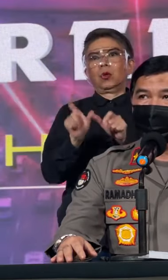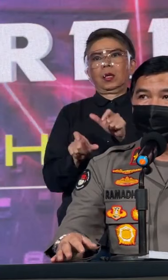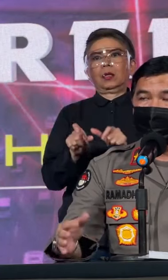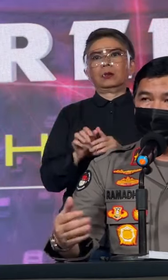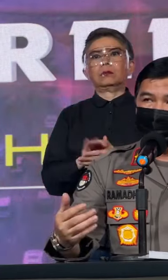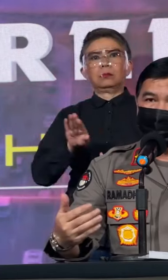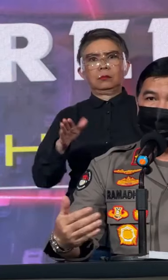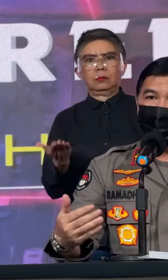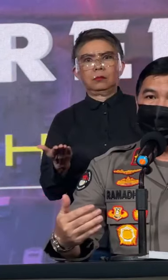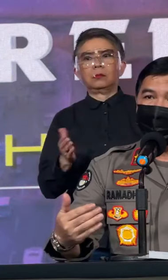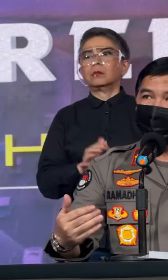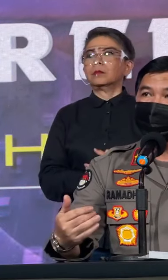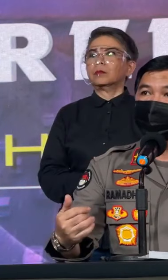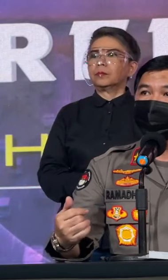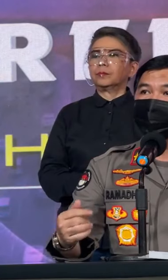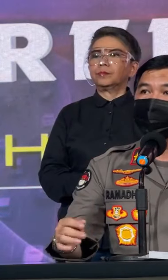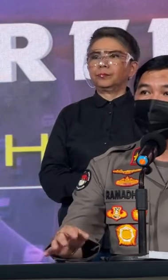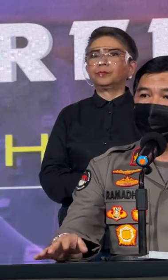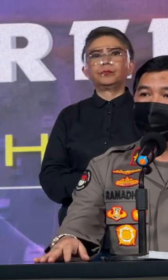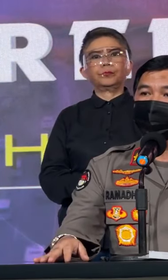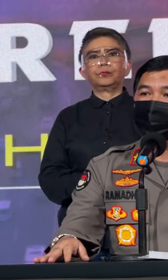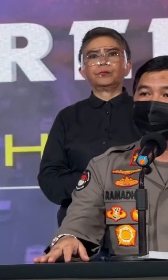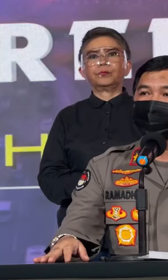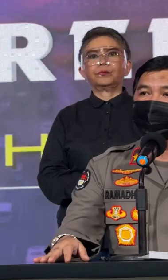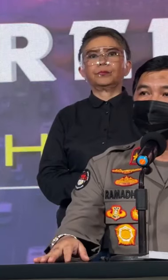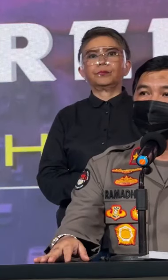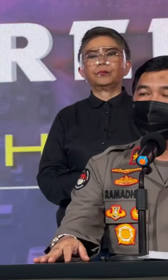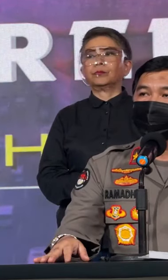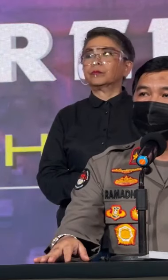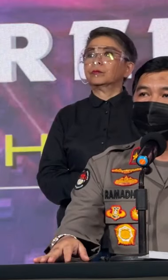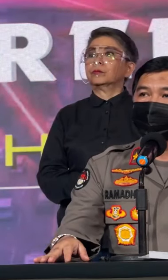19, update yang kami terima seperti itu ya.